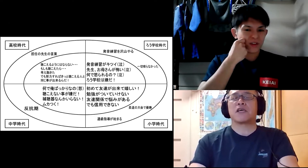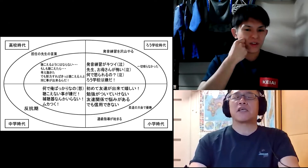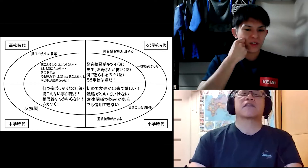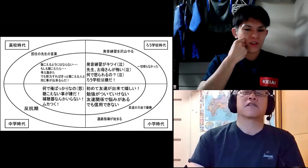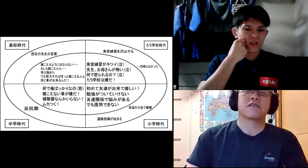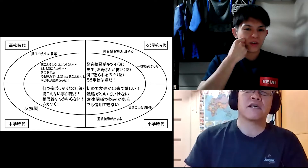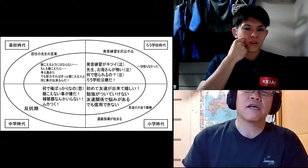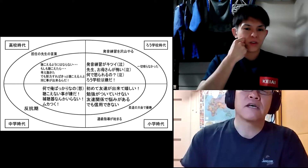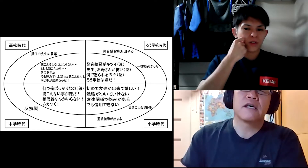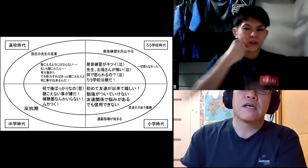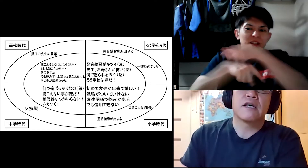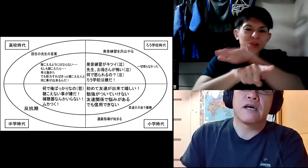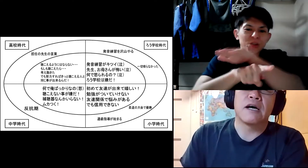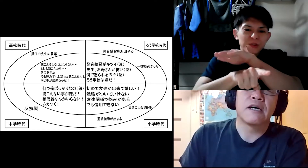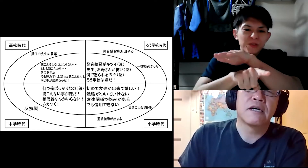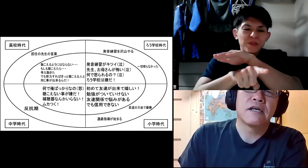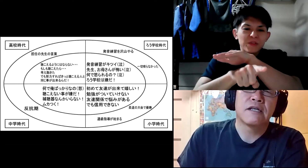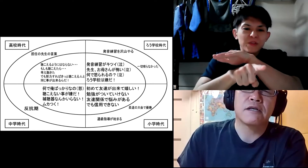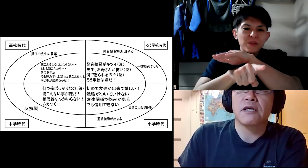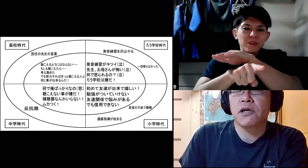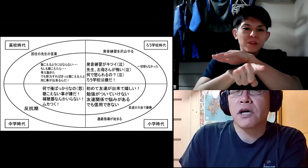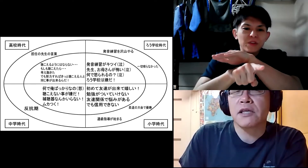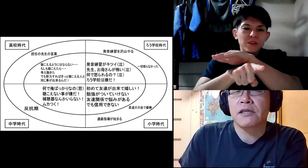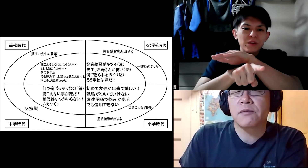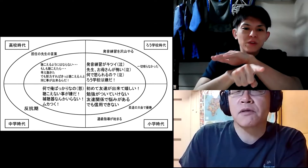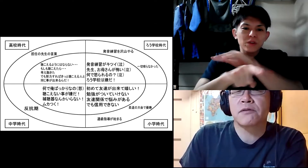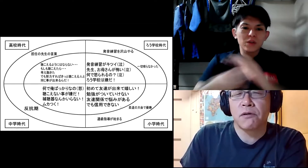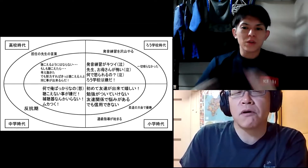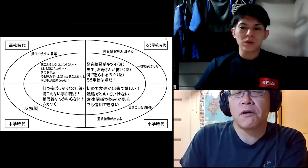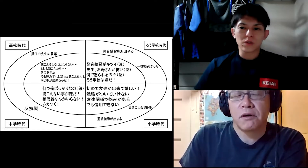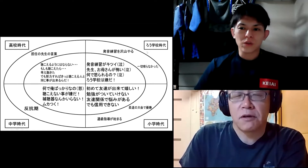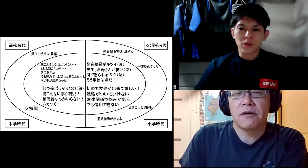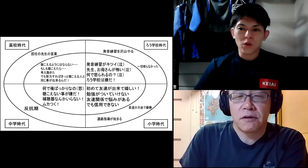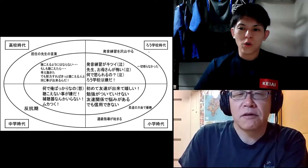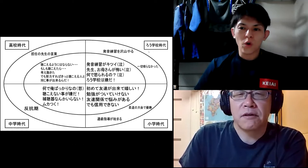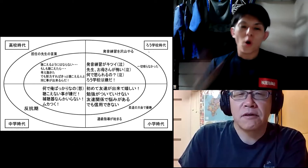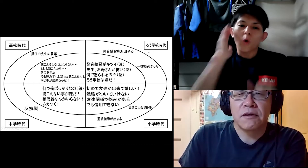がやっぱできなかったんですね。はい。で、それがなんでかって言いますと、